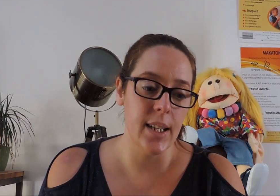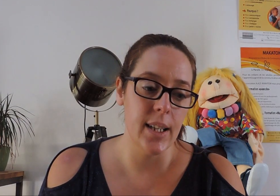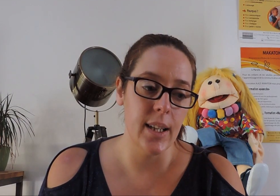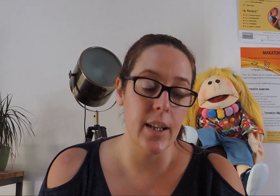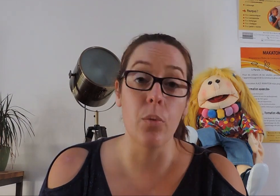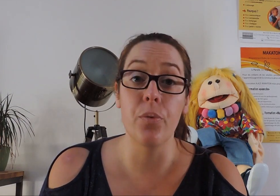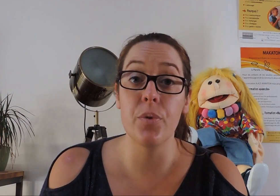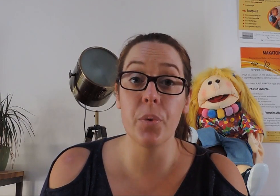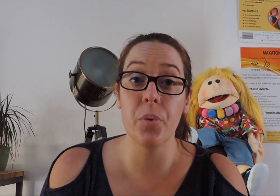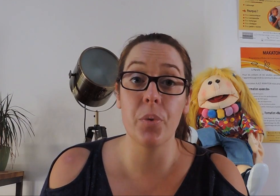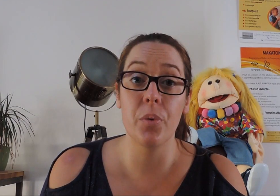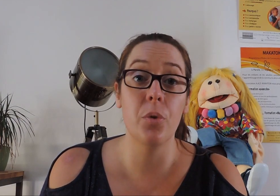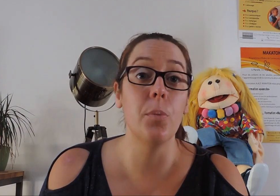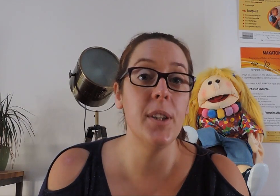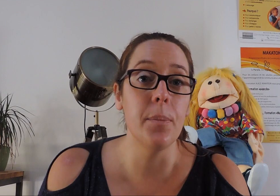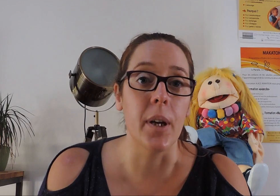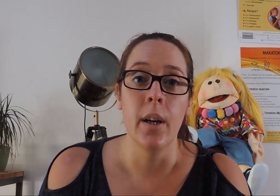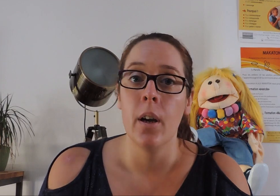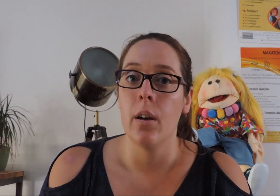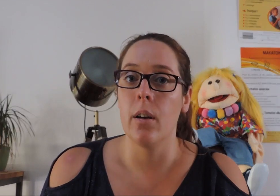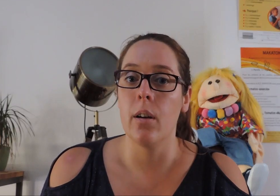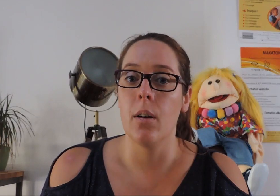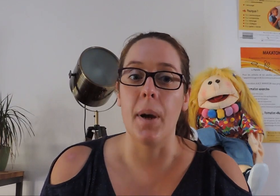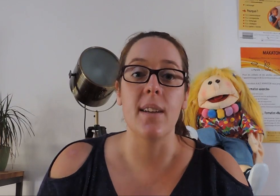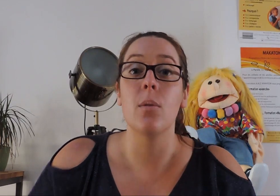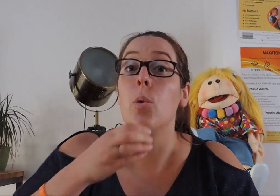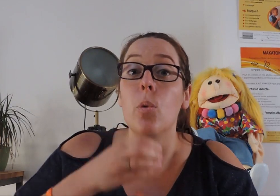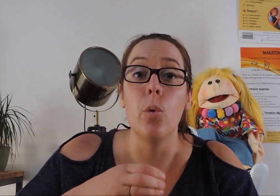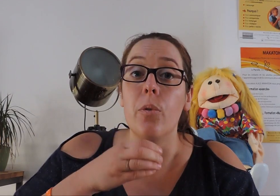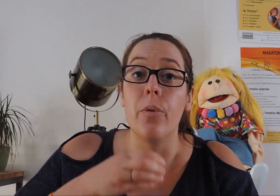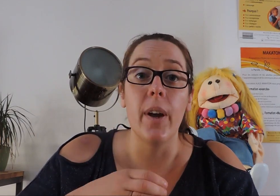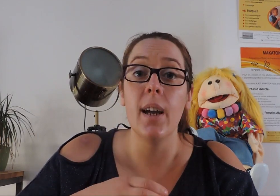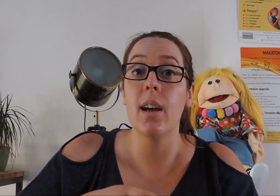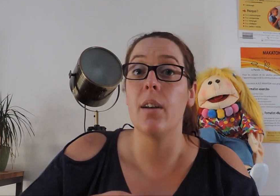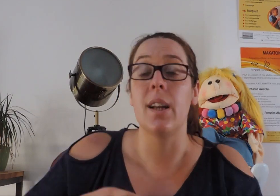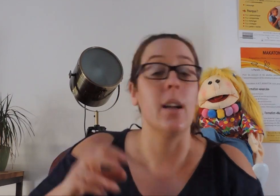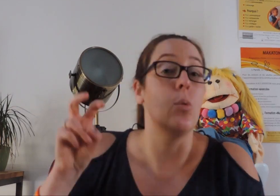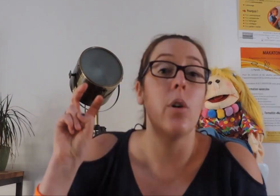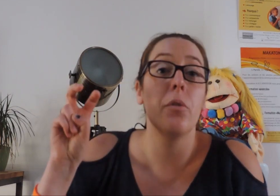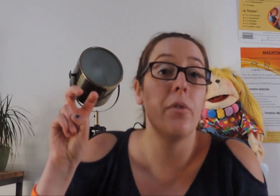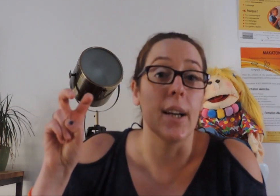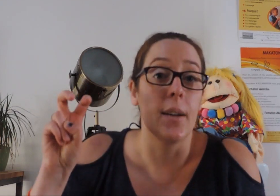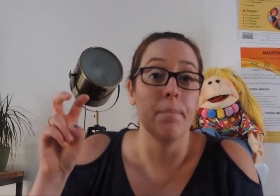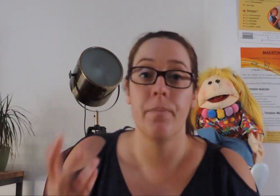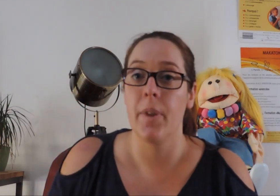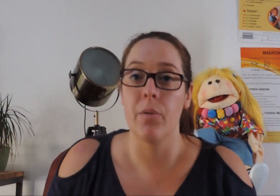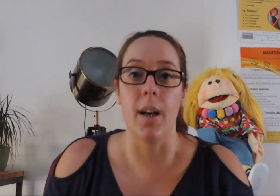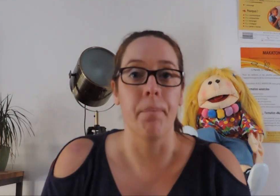les confusions d'homonymes par exemple le vert avec la couleur vert voilà